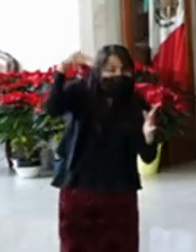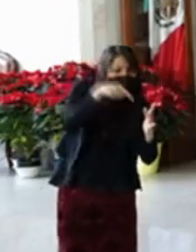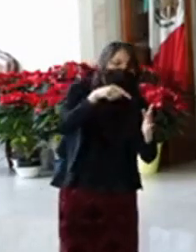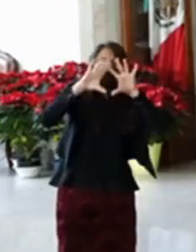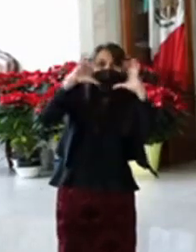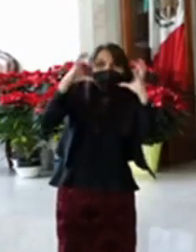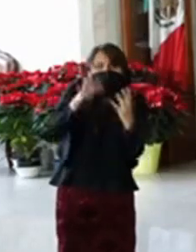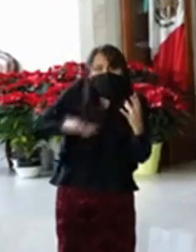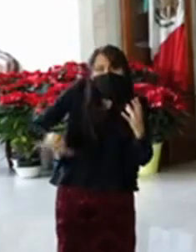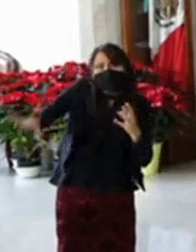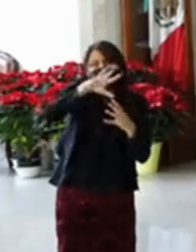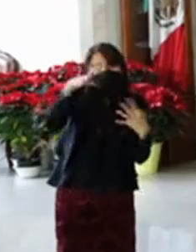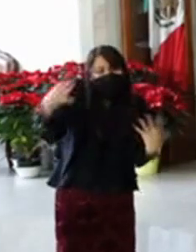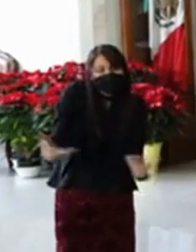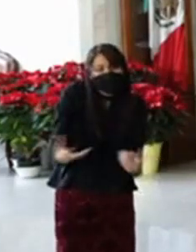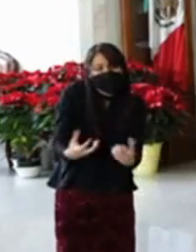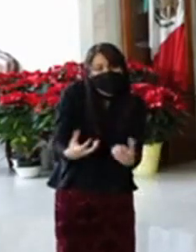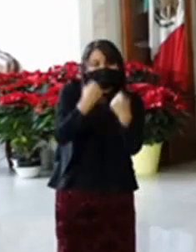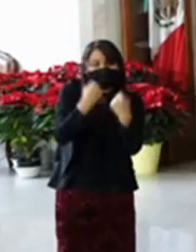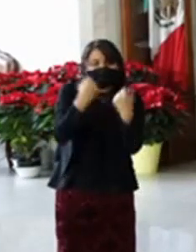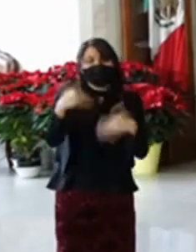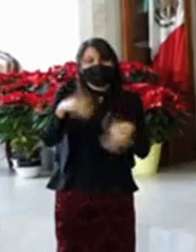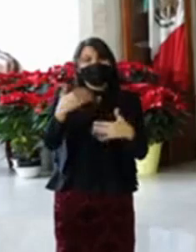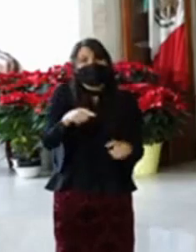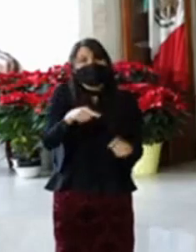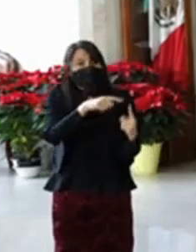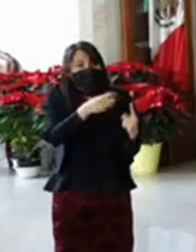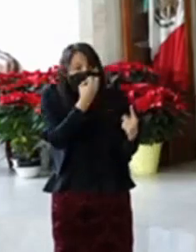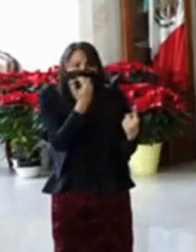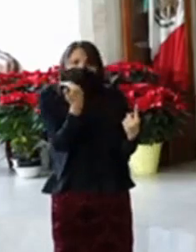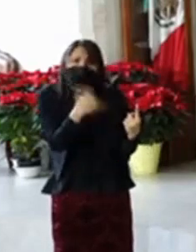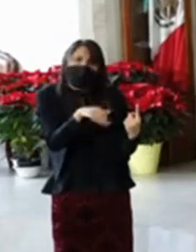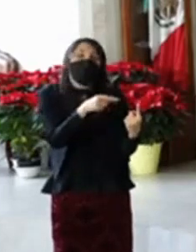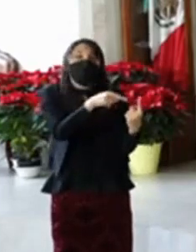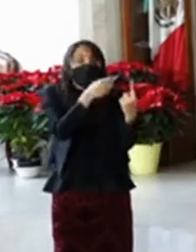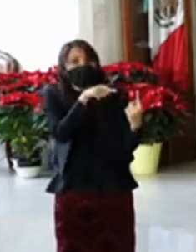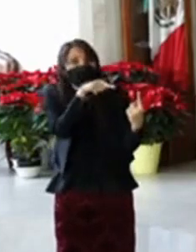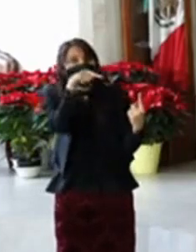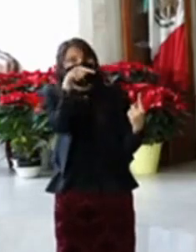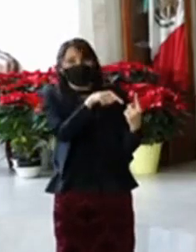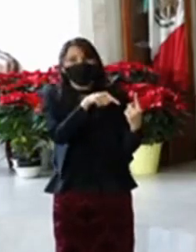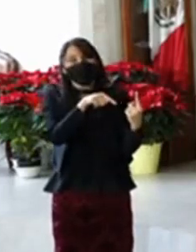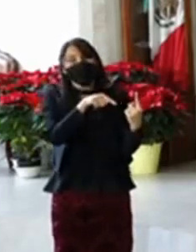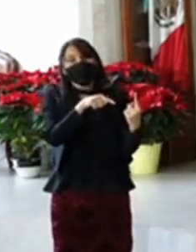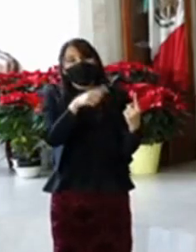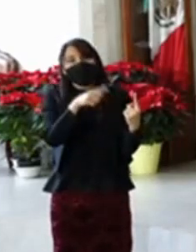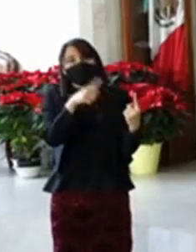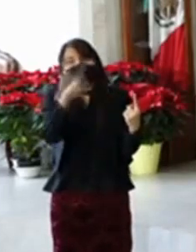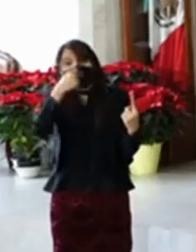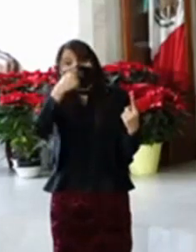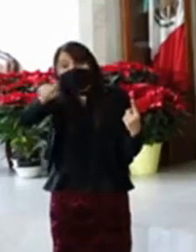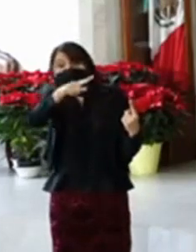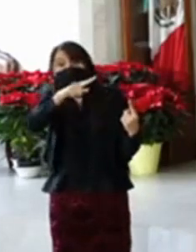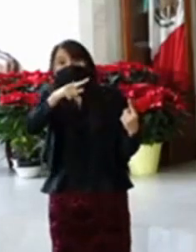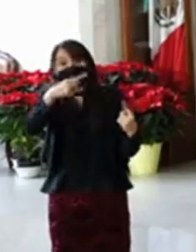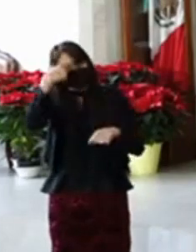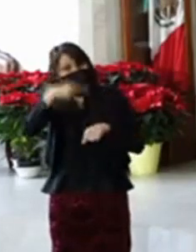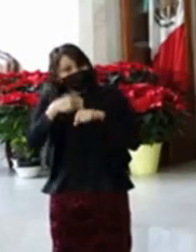lo hermoso en esa señal está lo que representa para nosotros seguridad y